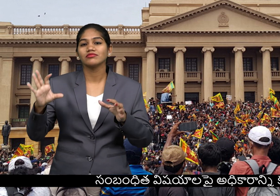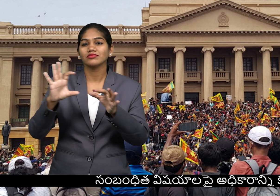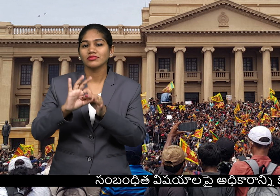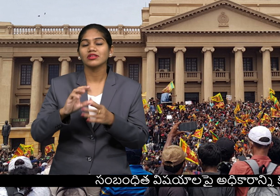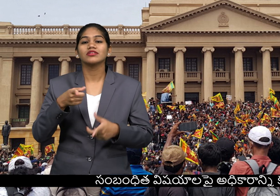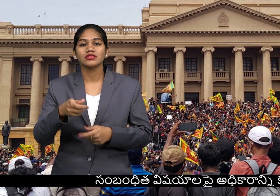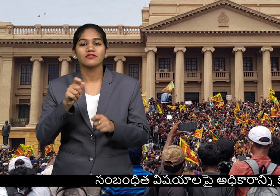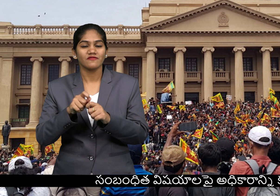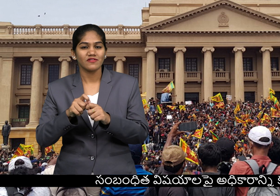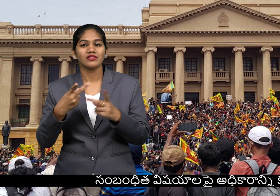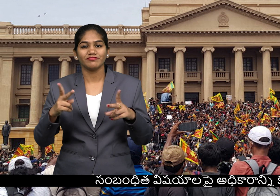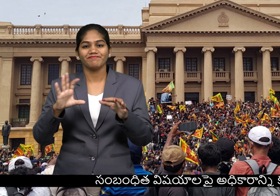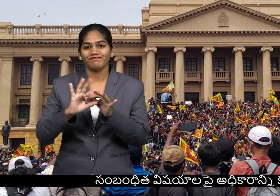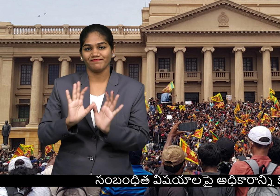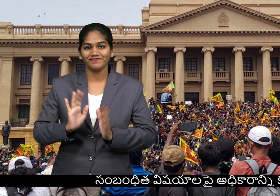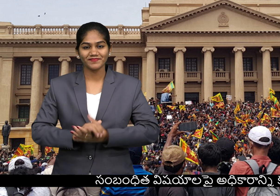ఉంది.